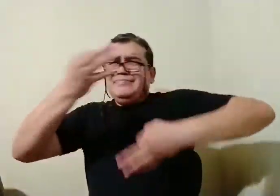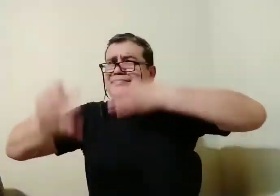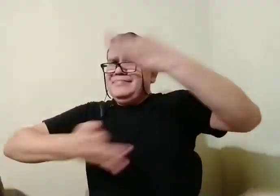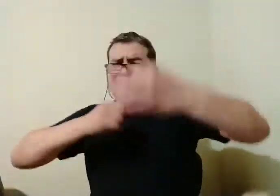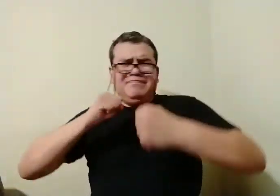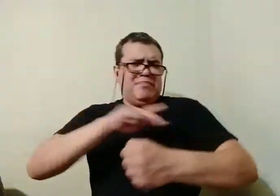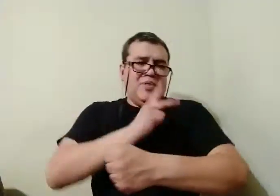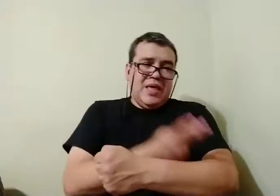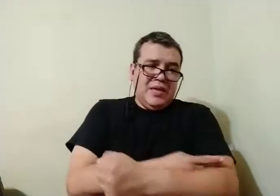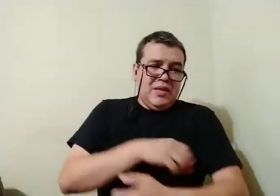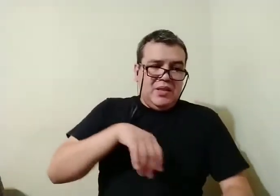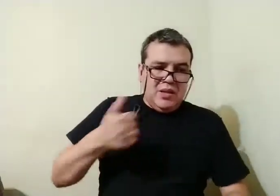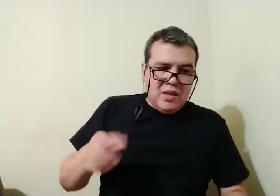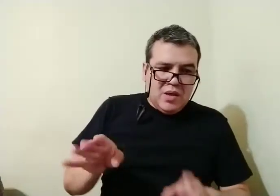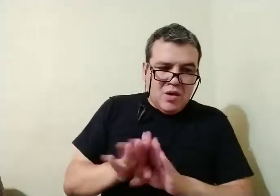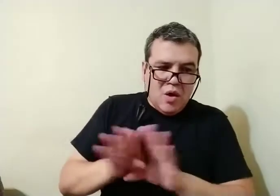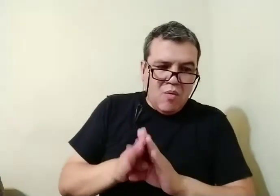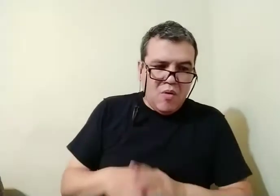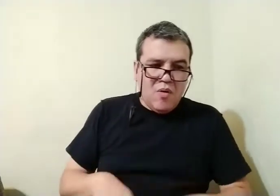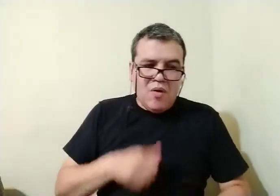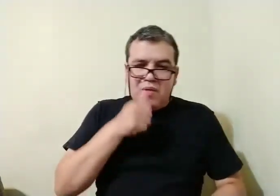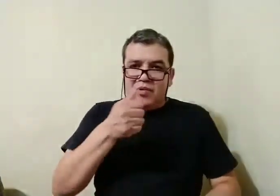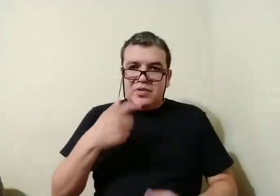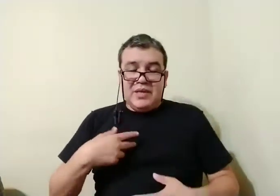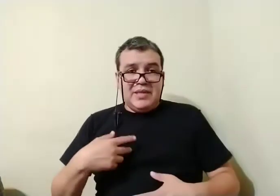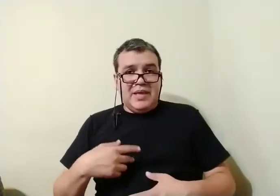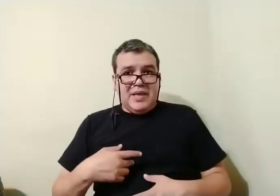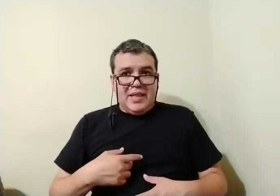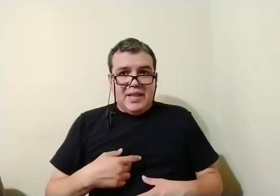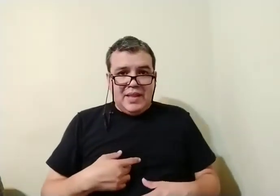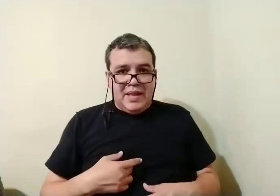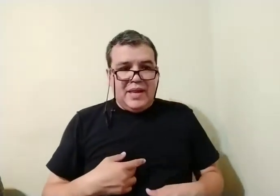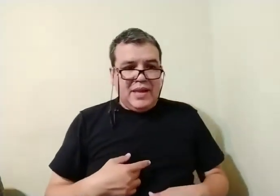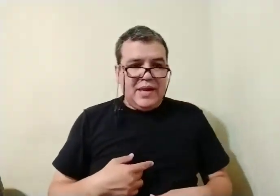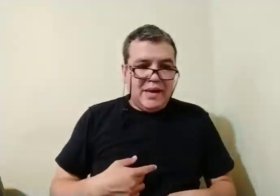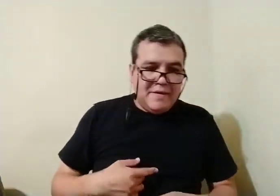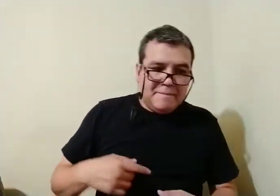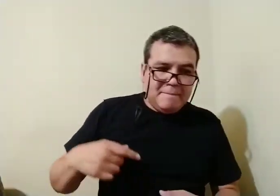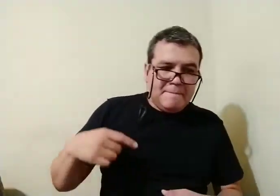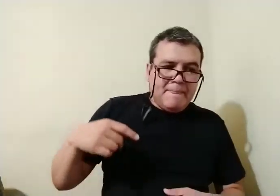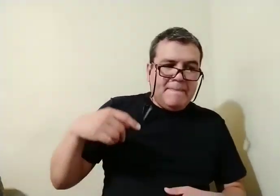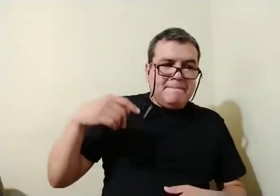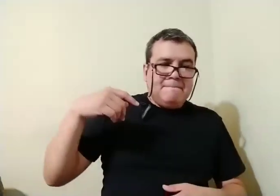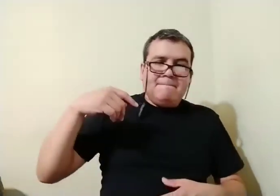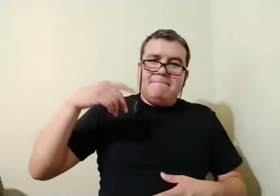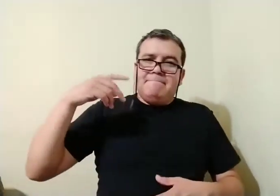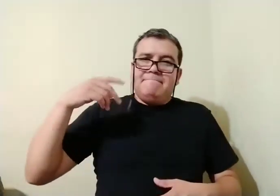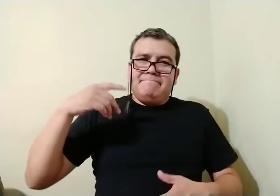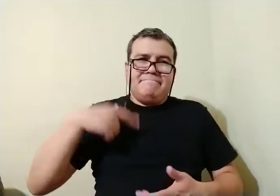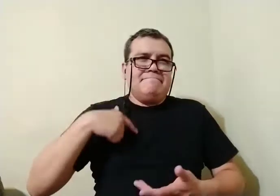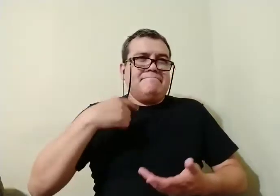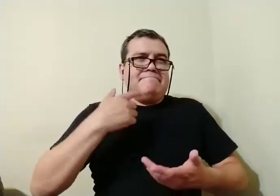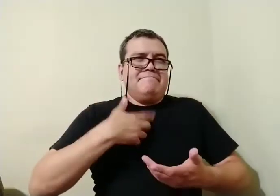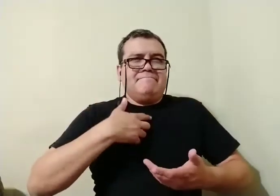los apóstoles fueron impedidos de llegar a Bitinia para que fueran